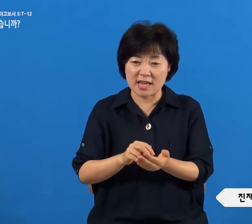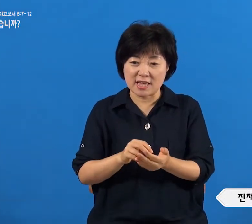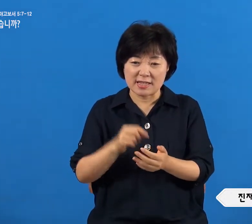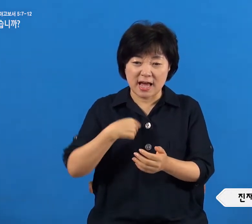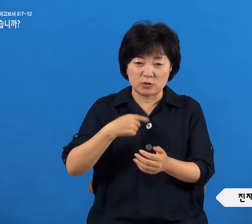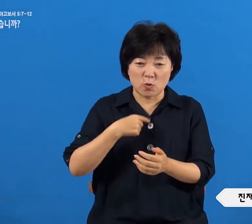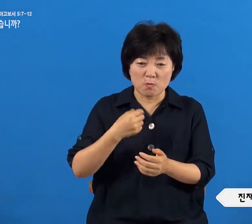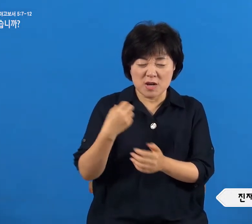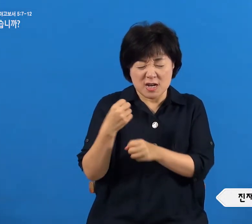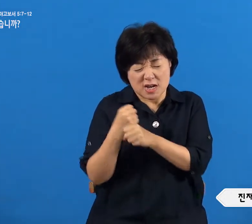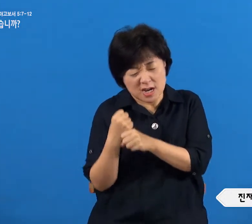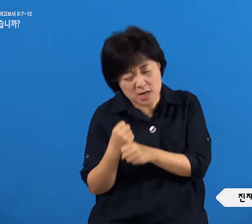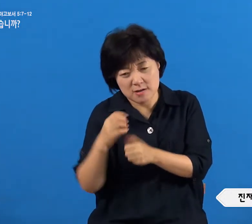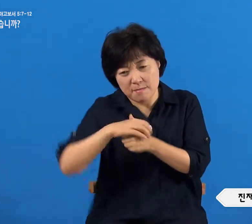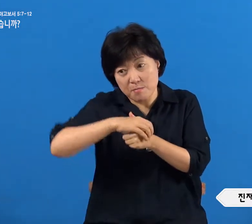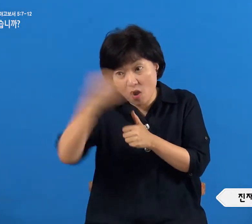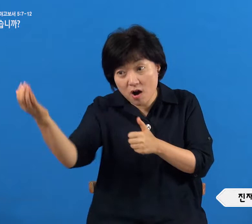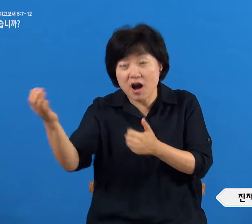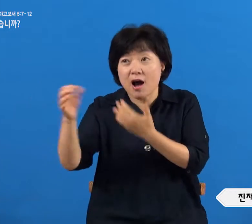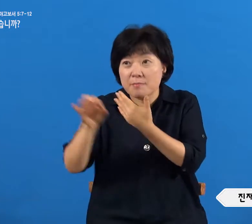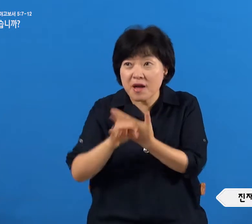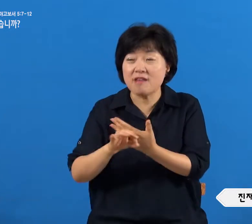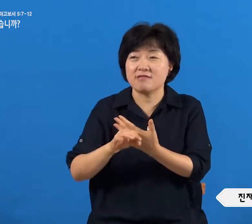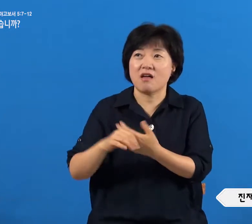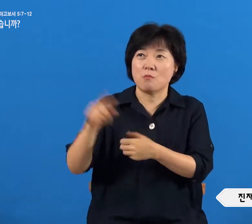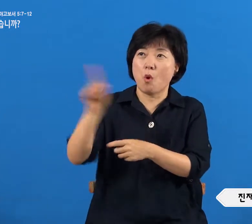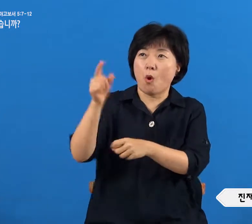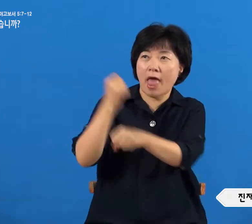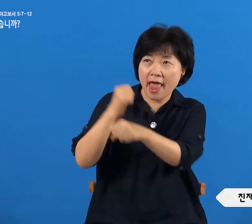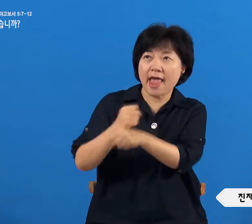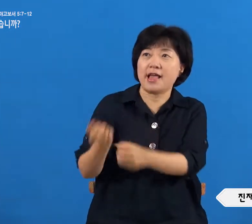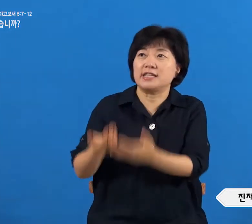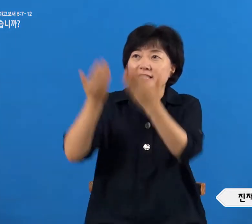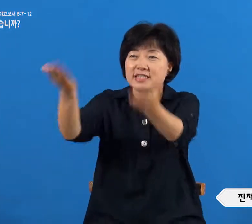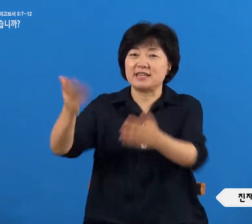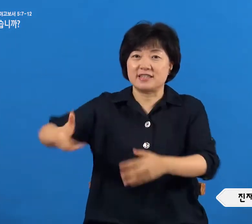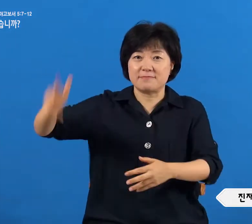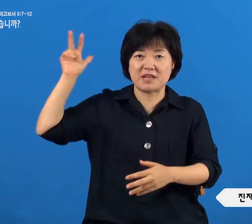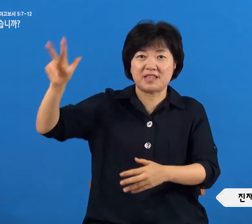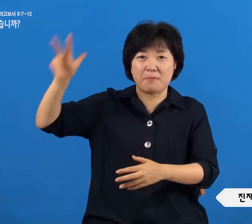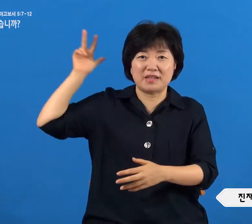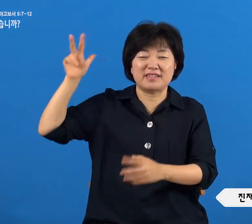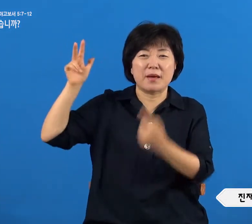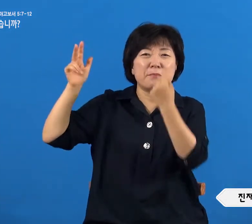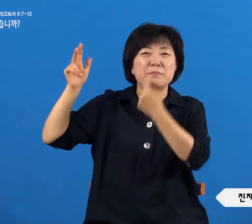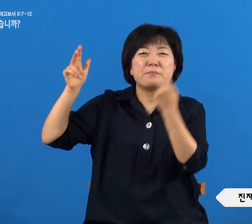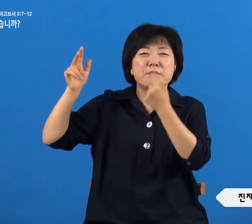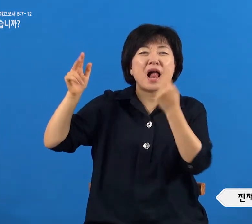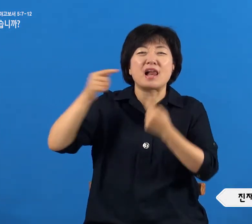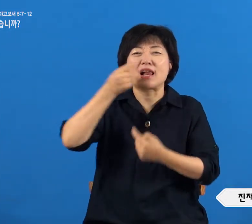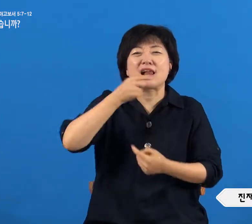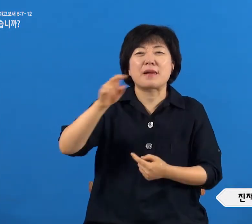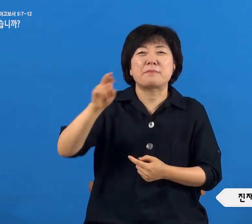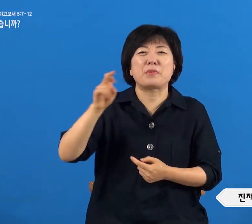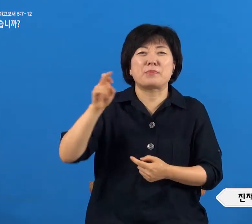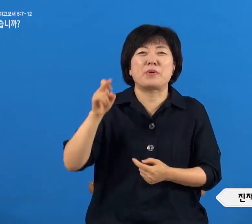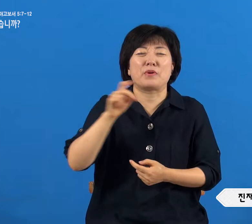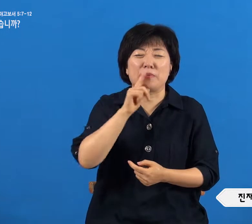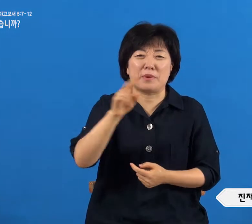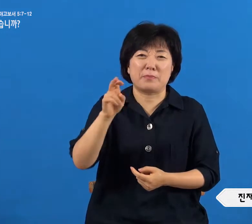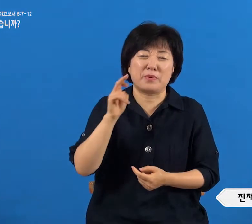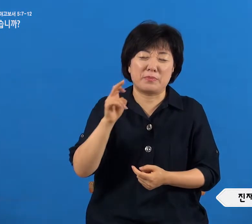내가 하나님께 이렇게 하겠습니다. 라고 이야기하지만 그 약속이 지켜지지